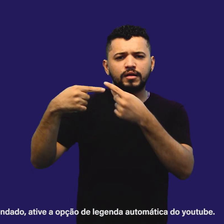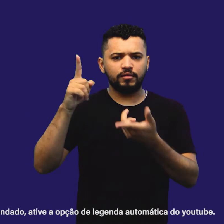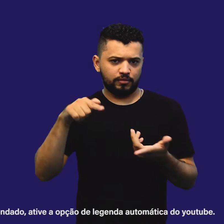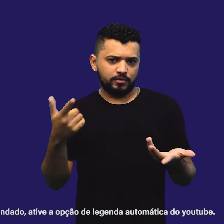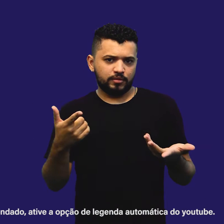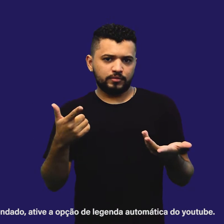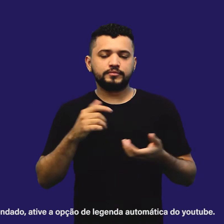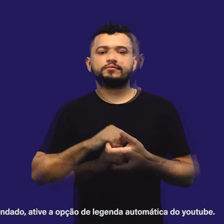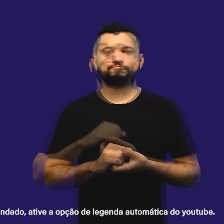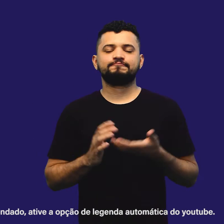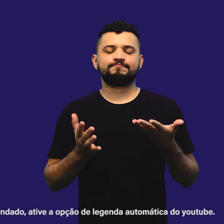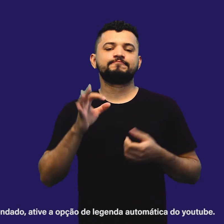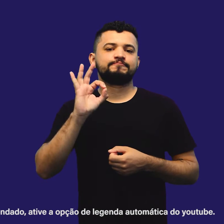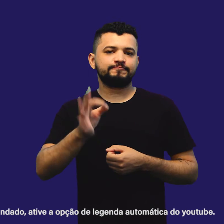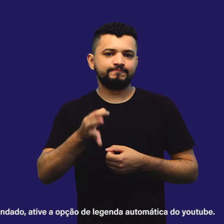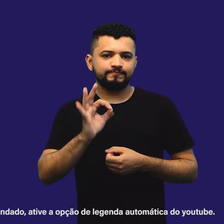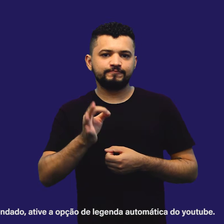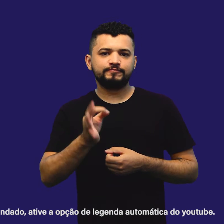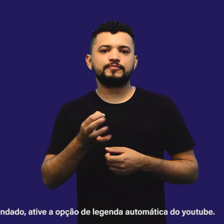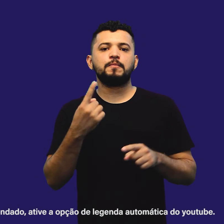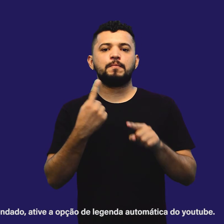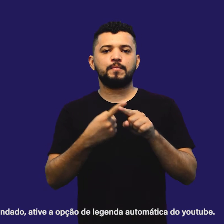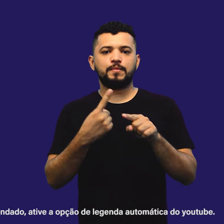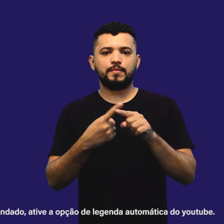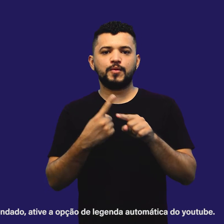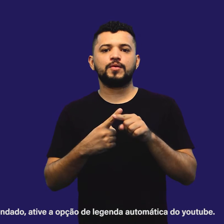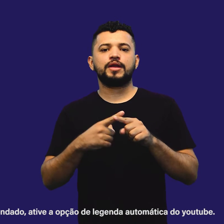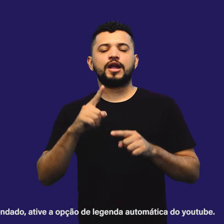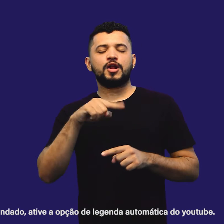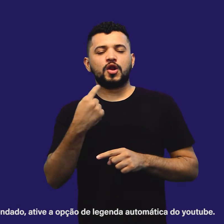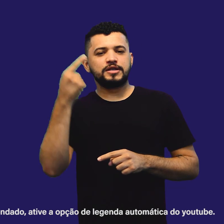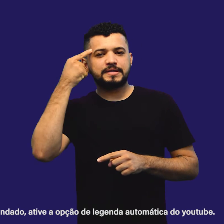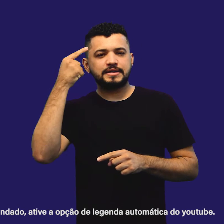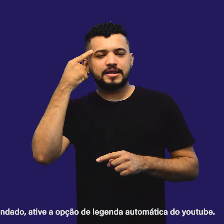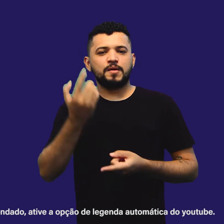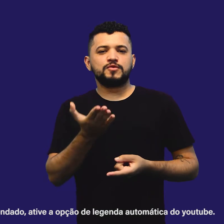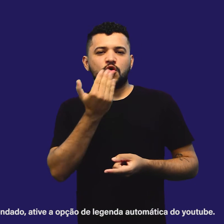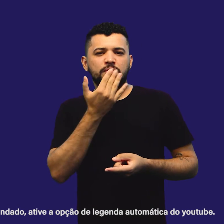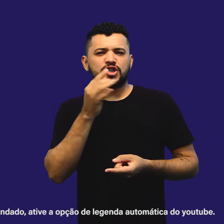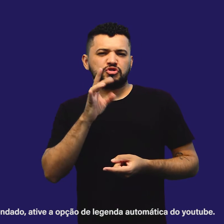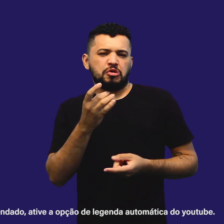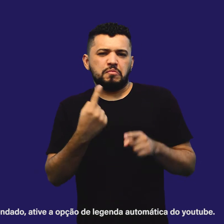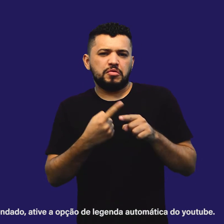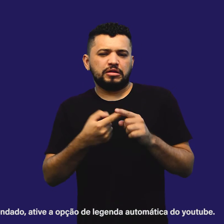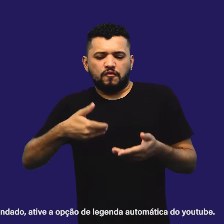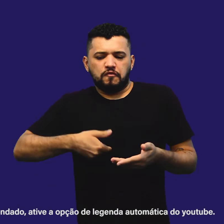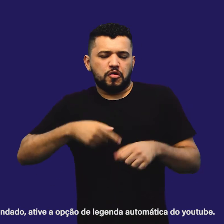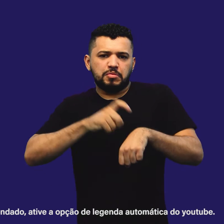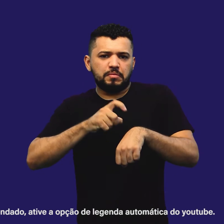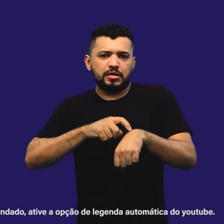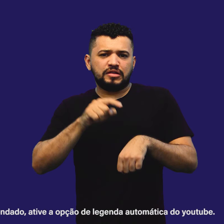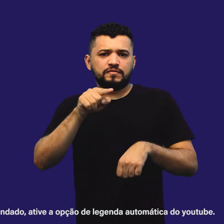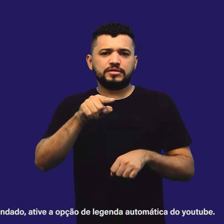porque às vezes quando a gente pensa num alimento só para se nutrir naquele momento, você não pensa que a sua vida